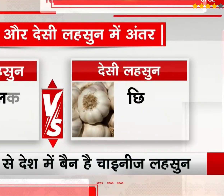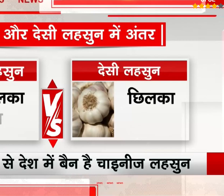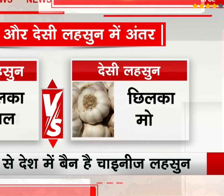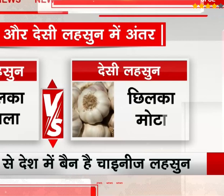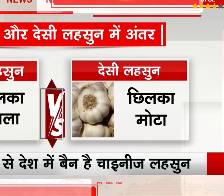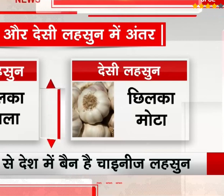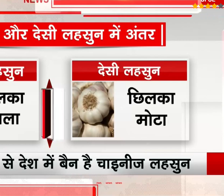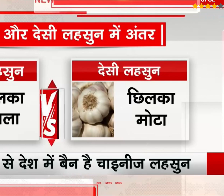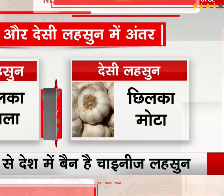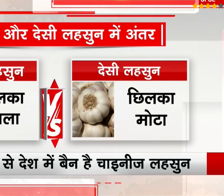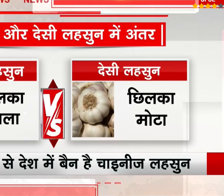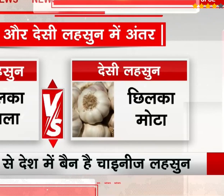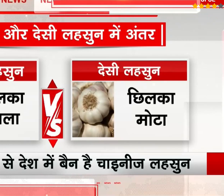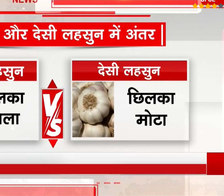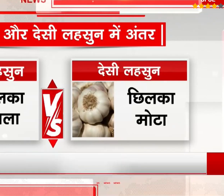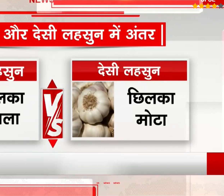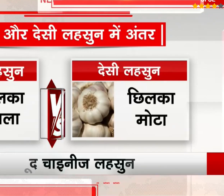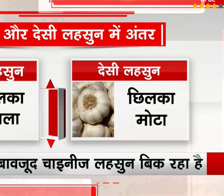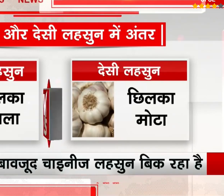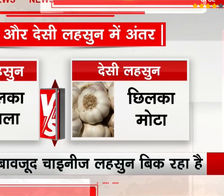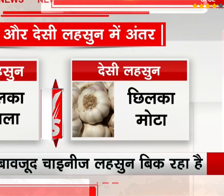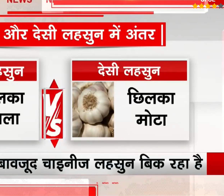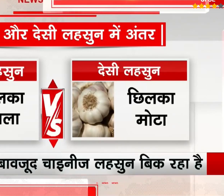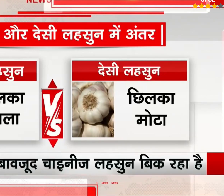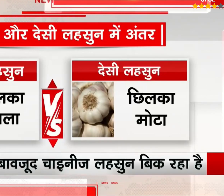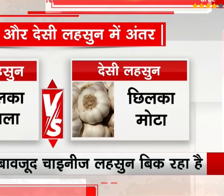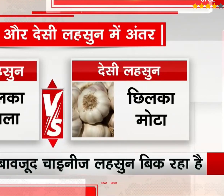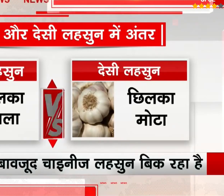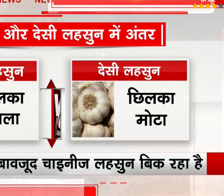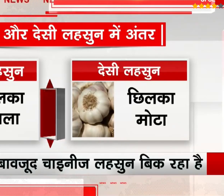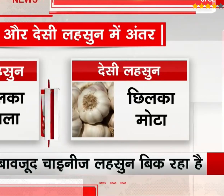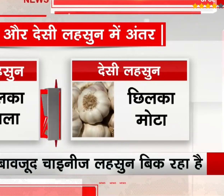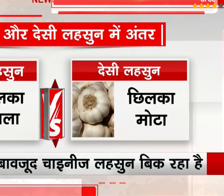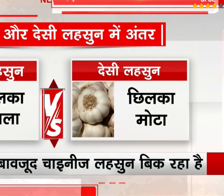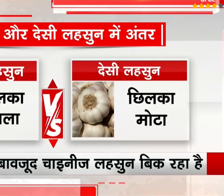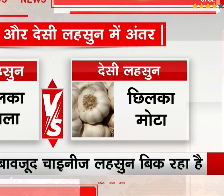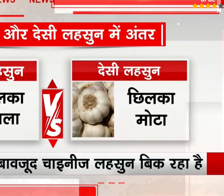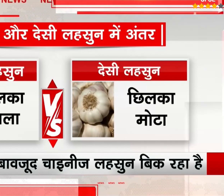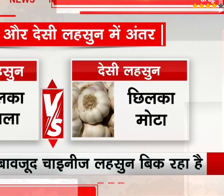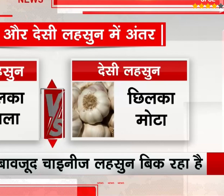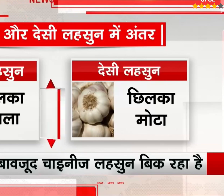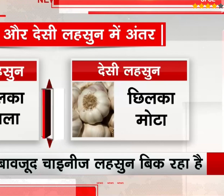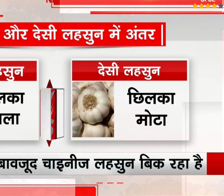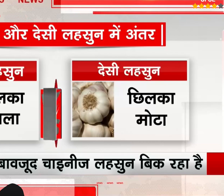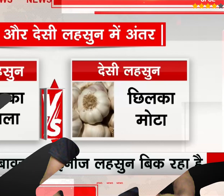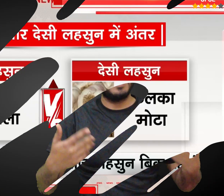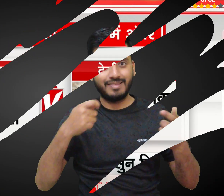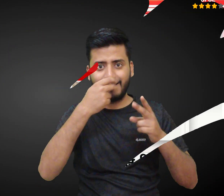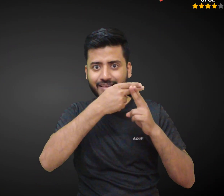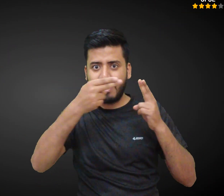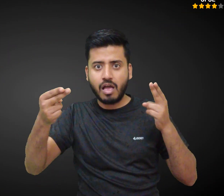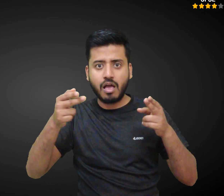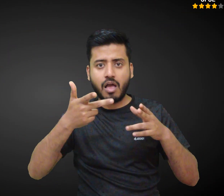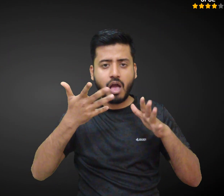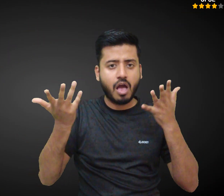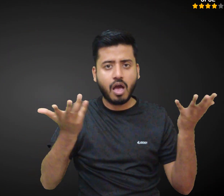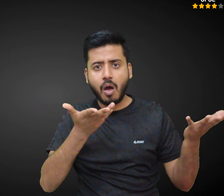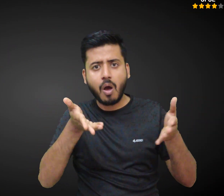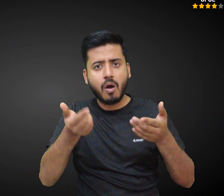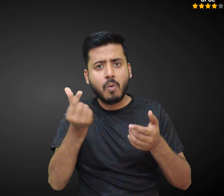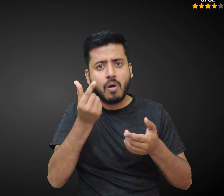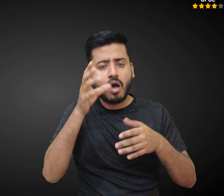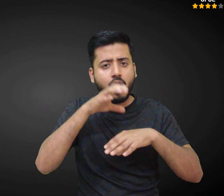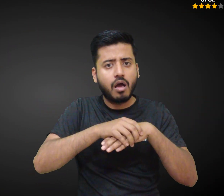in है, some चाइनीज cases लहसुन का can छिलका pose potential पतला health होता है, risks. वहीं For देसी overall लहसुन का well-being, छिलका it's important मोटा to be होता है। cautious of such products and